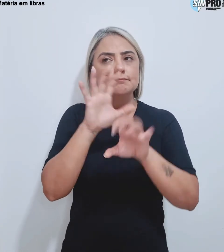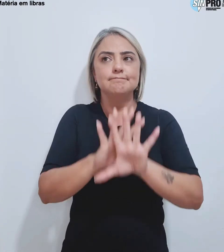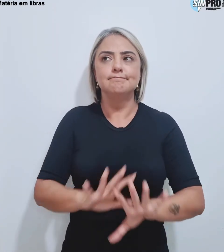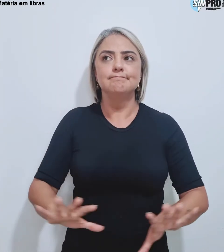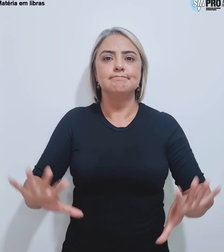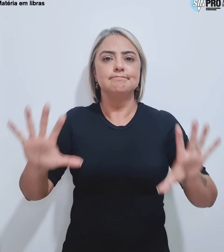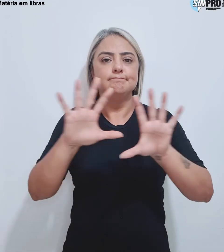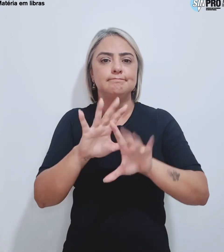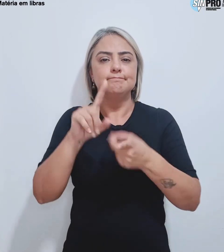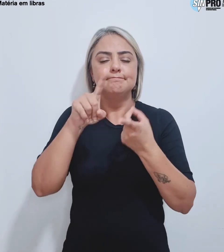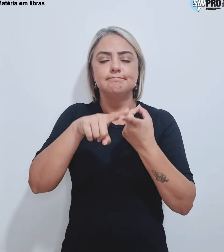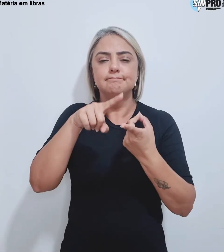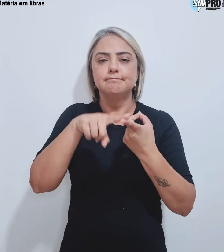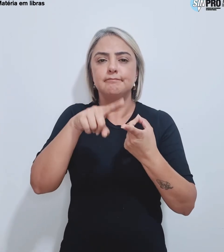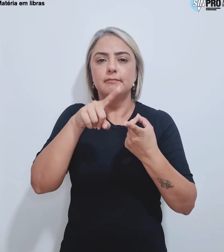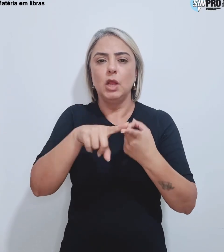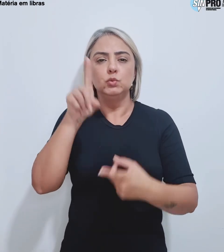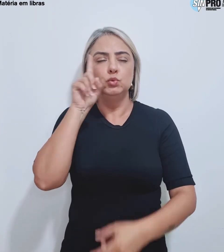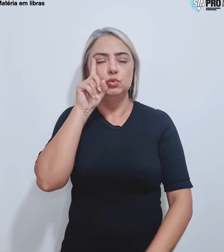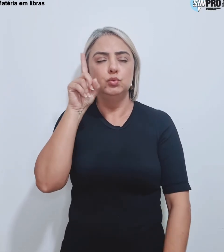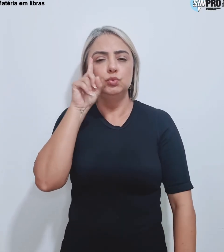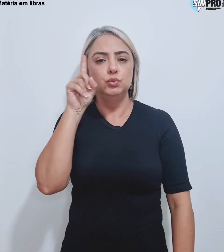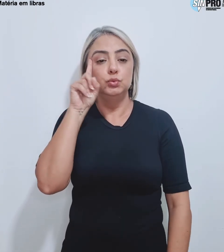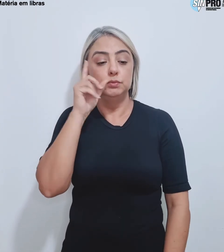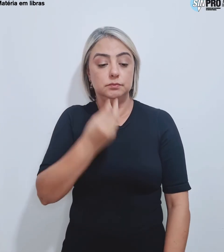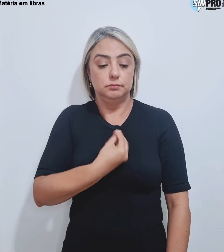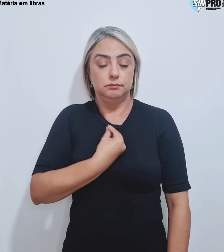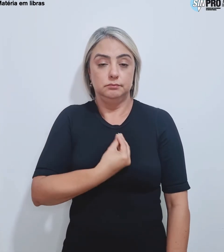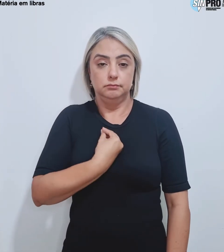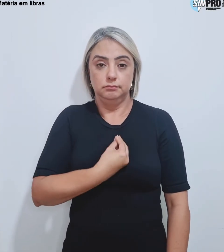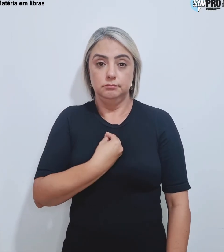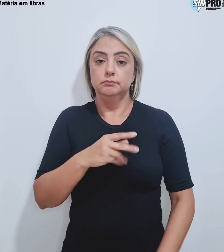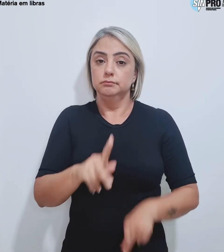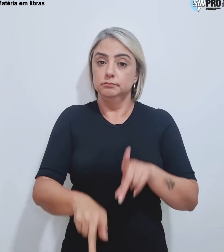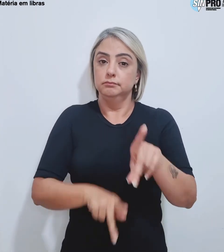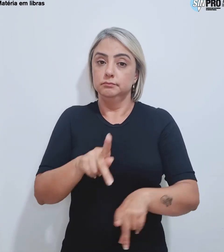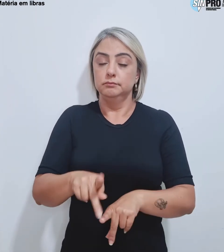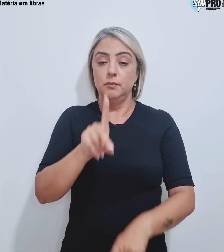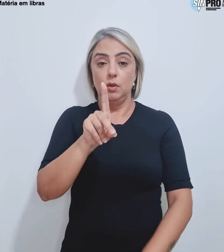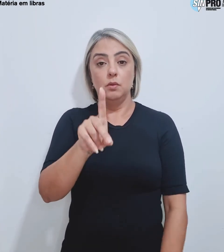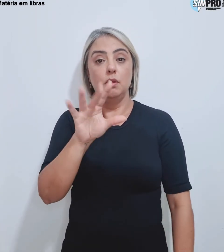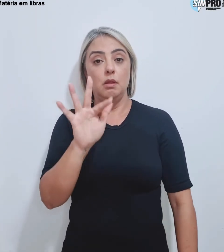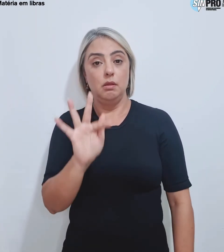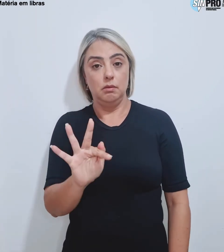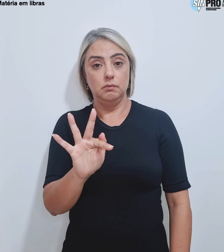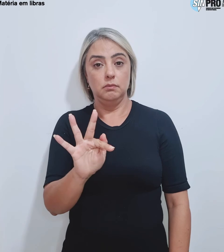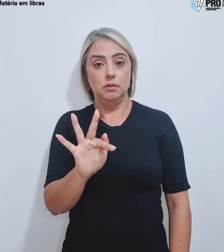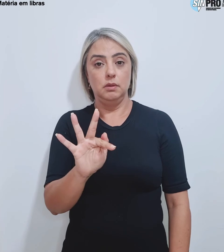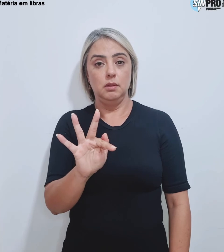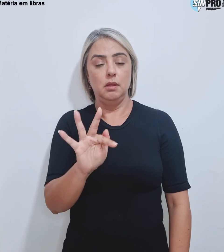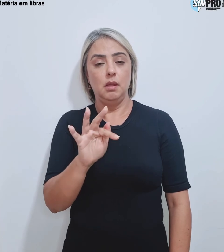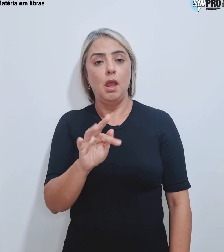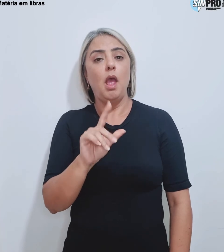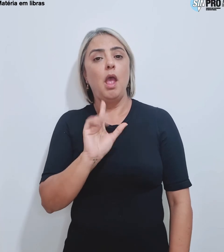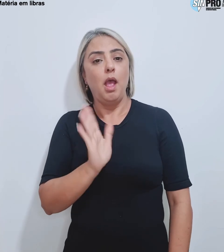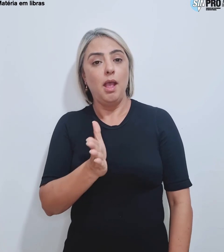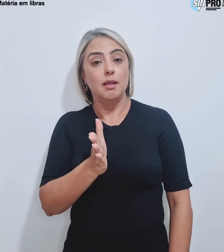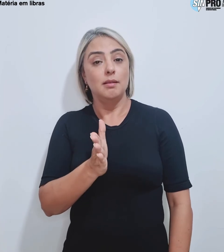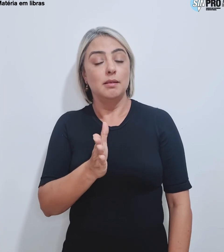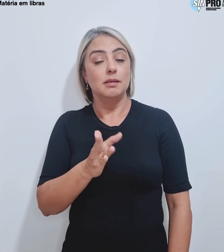o cenário que ameaça diariamente a vida da população, o Distrito Federal registrou